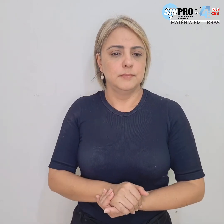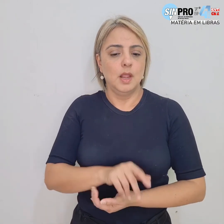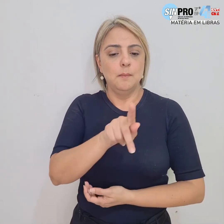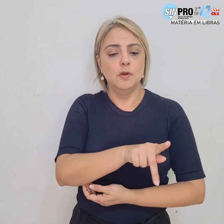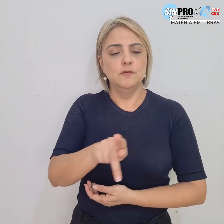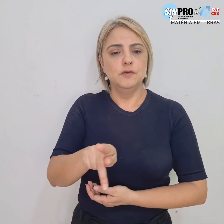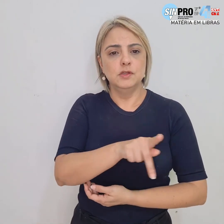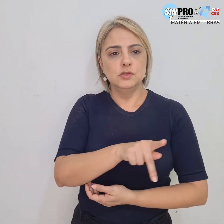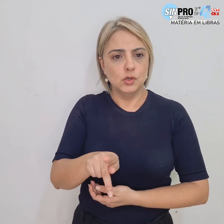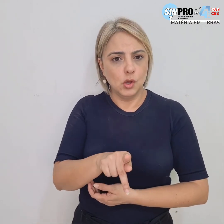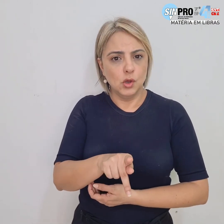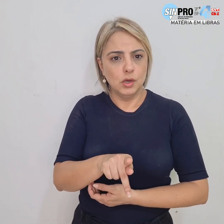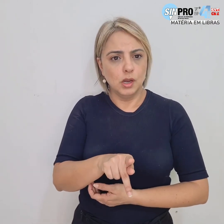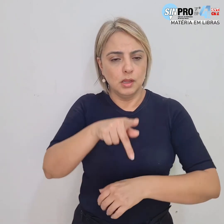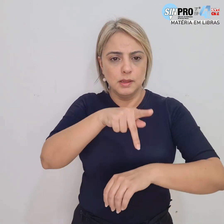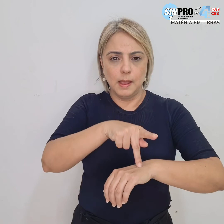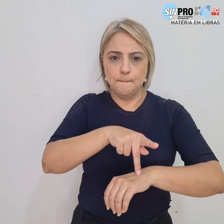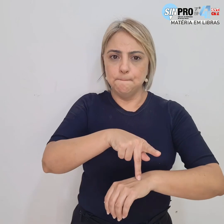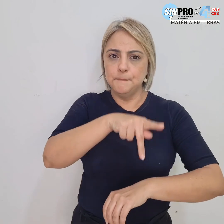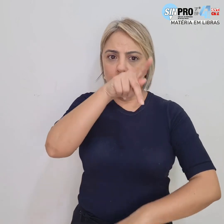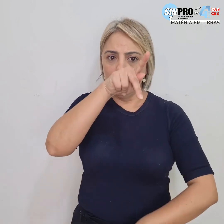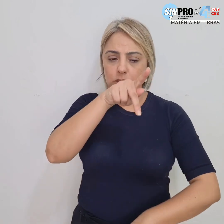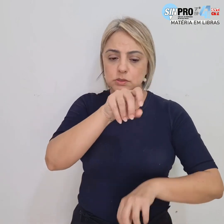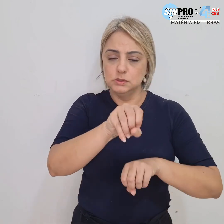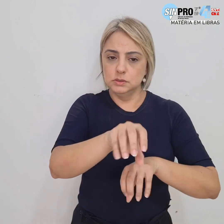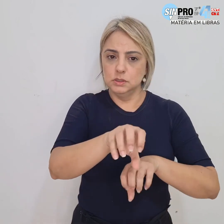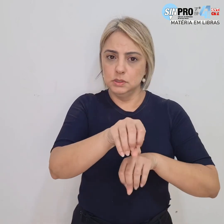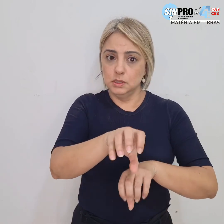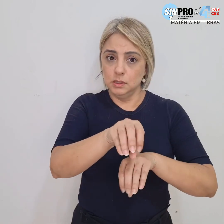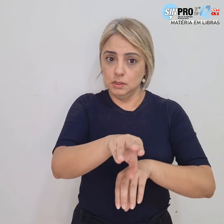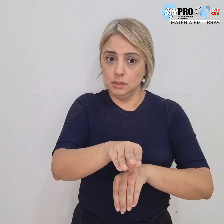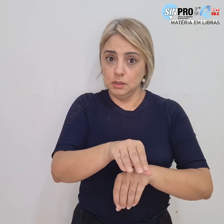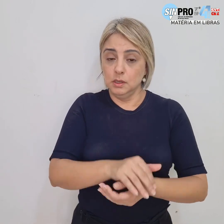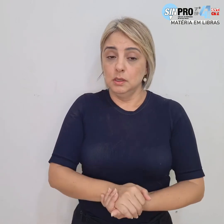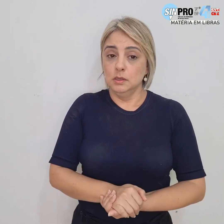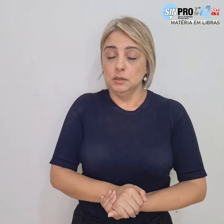professora do Programa de Pós-Graduação em Educação da Universidade Federal do Paraná